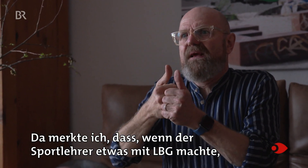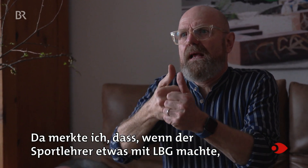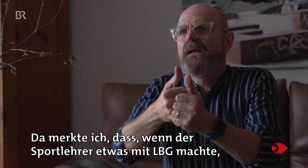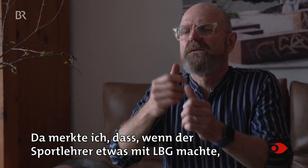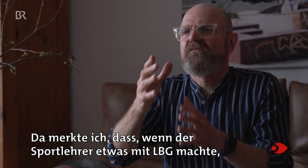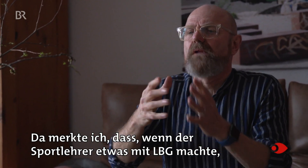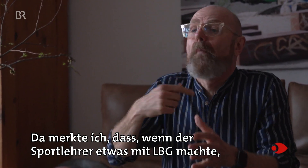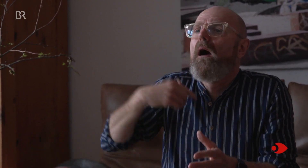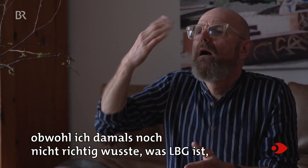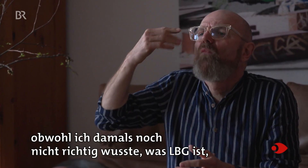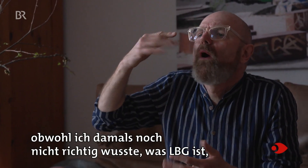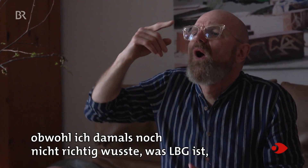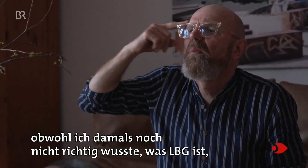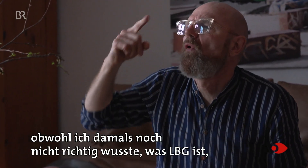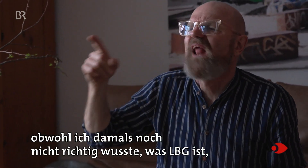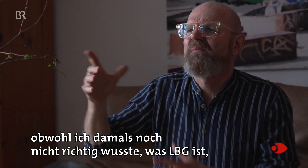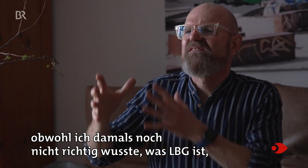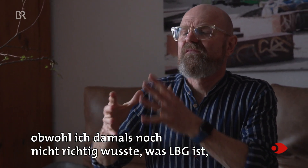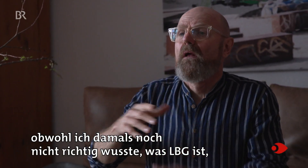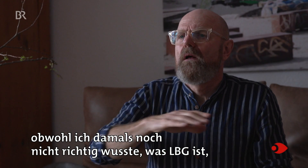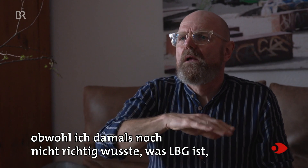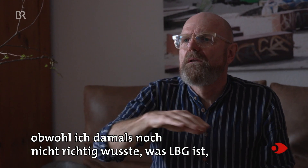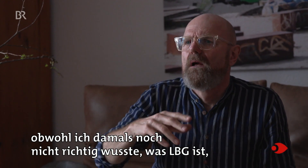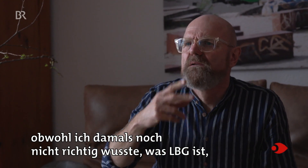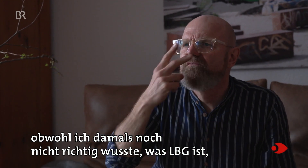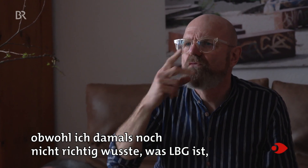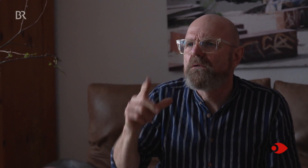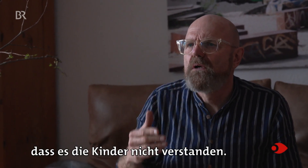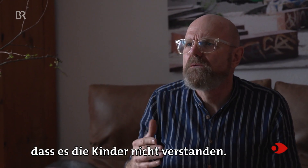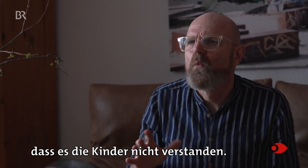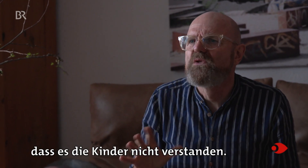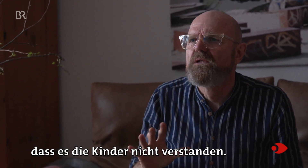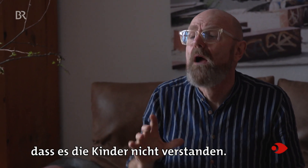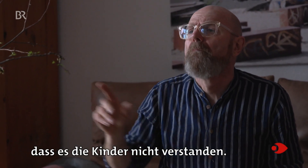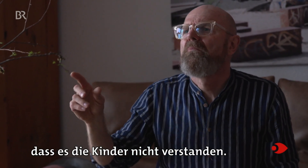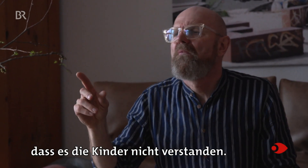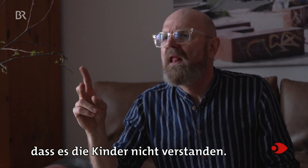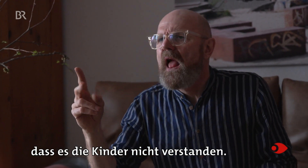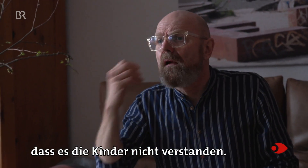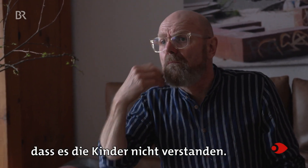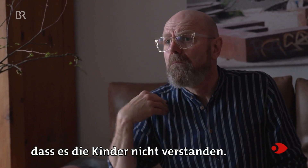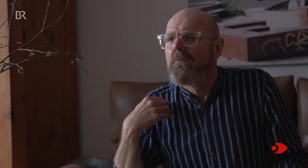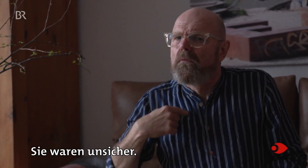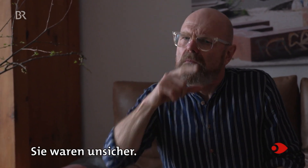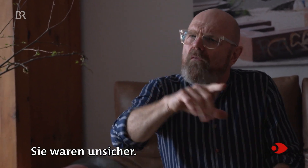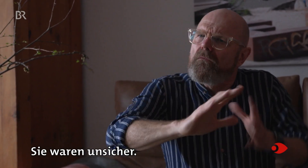mit LBG machte, obwohl ich damals noch nicht richtig wusste, was LBG ist, dass es die Kinder nicht verstanden. Sie waren